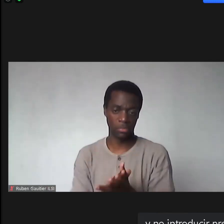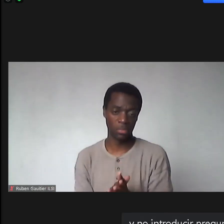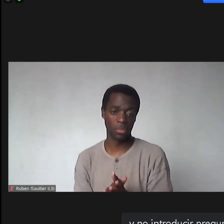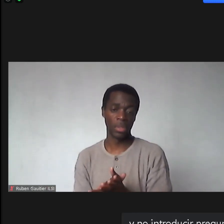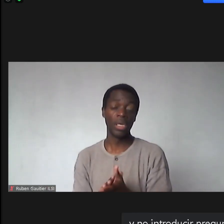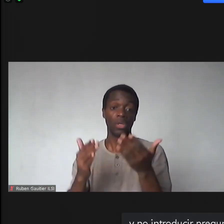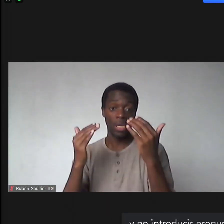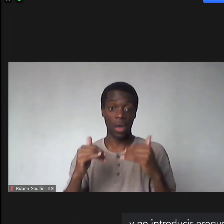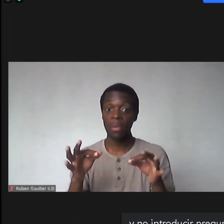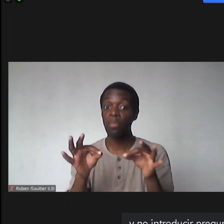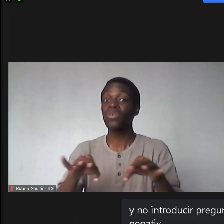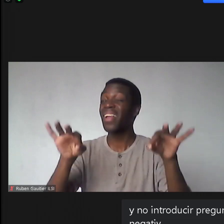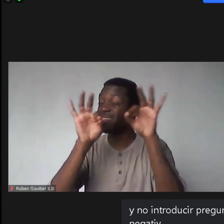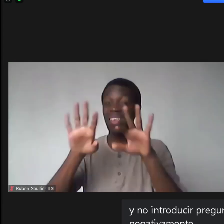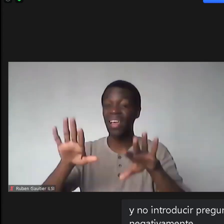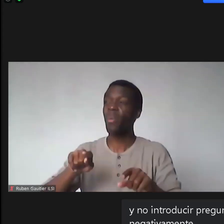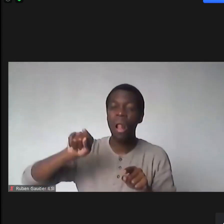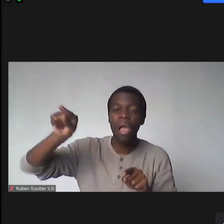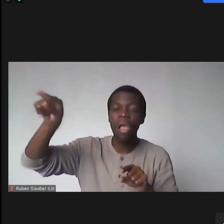una pregunta como